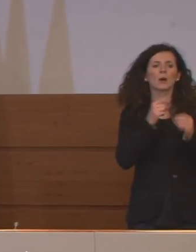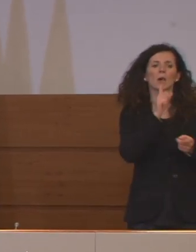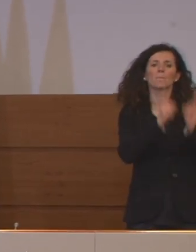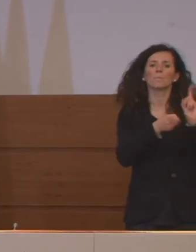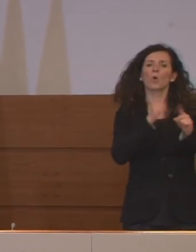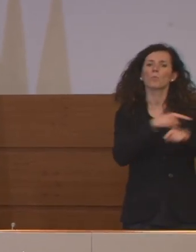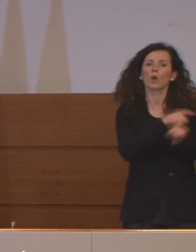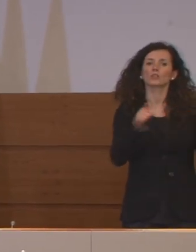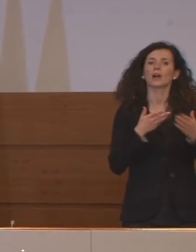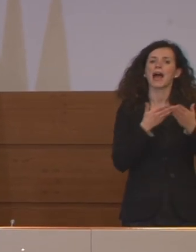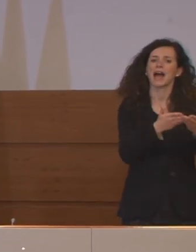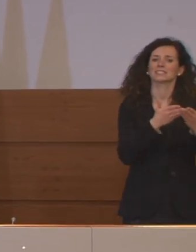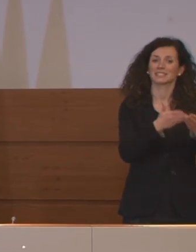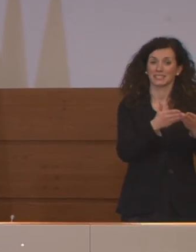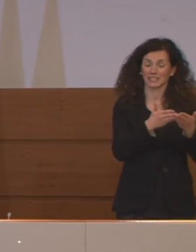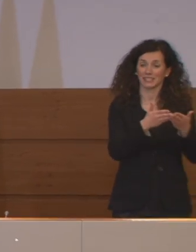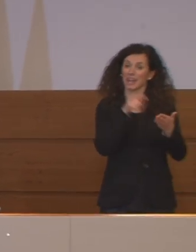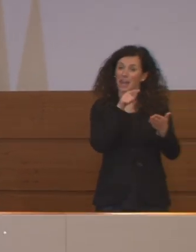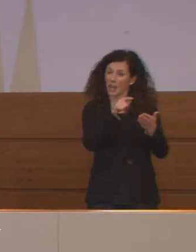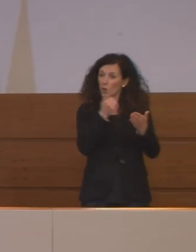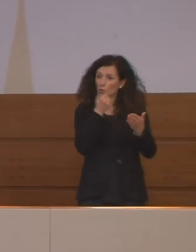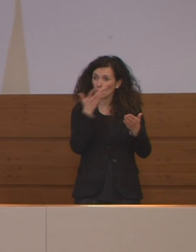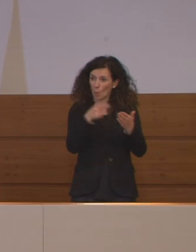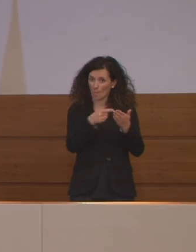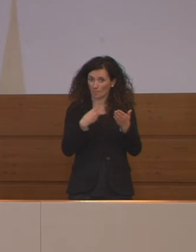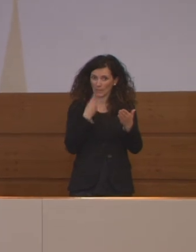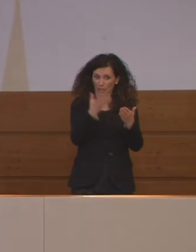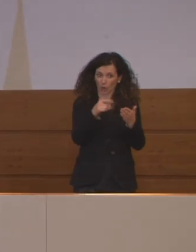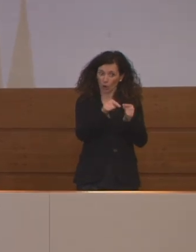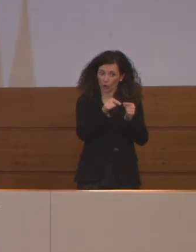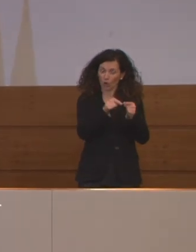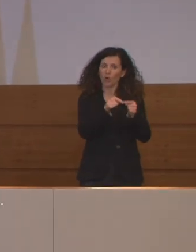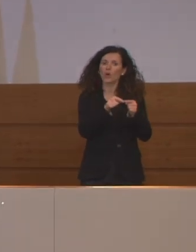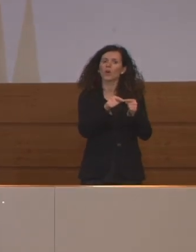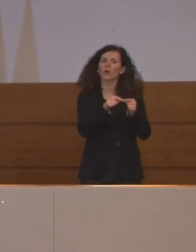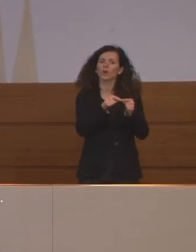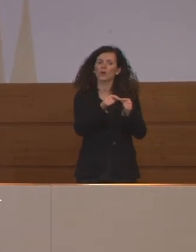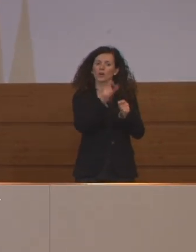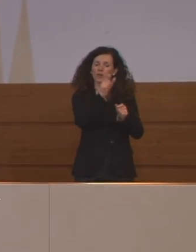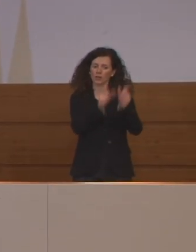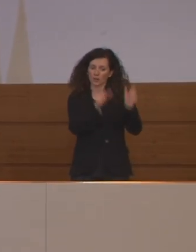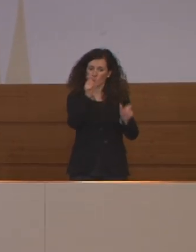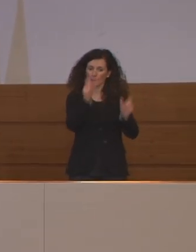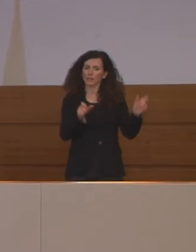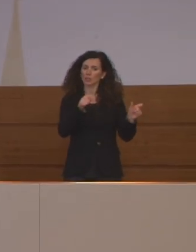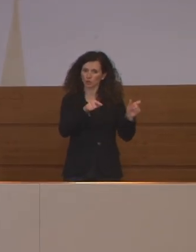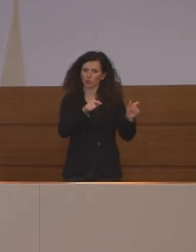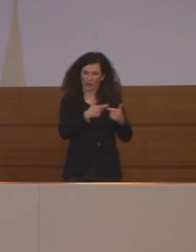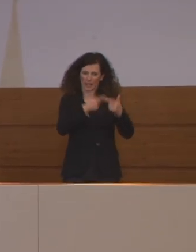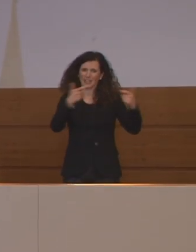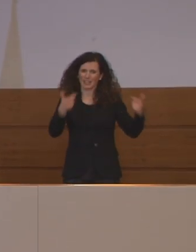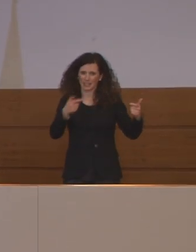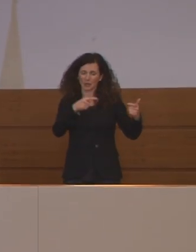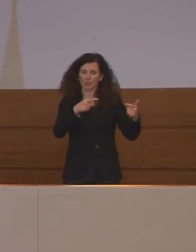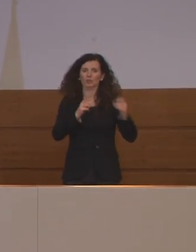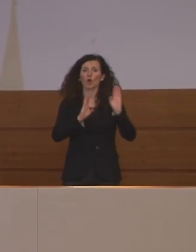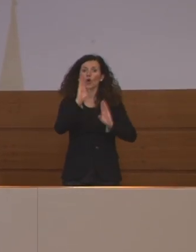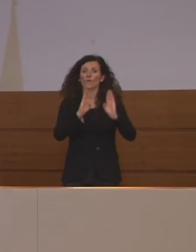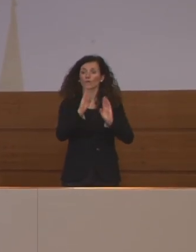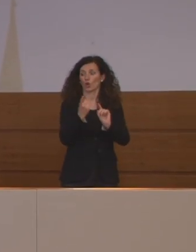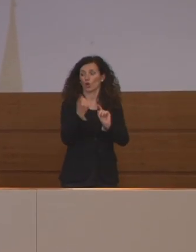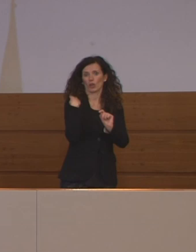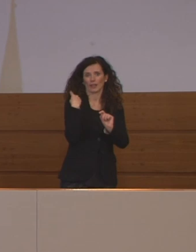il numero delle persone che in quel momento e l'incremento delle persone che rispetto al giorno precedente